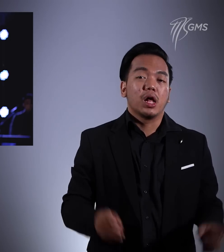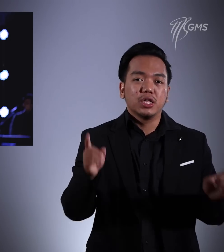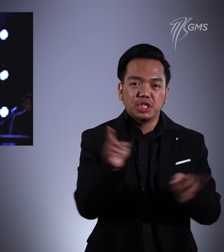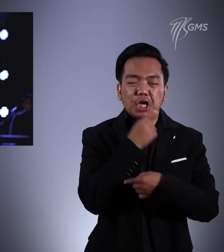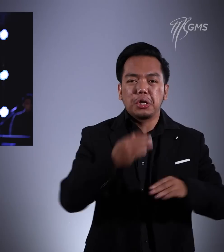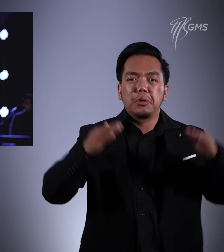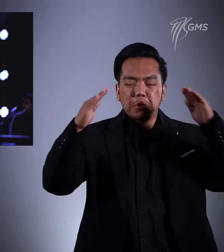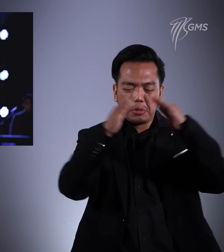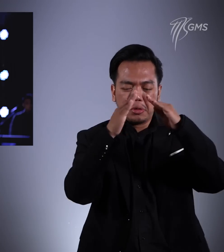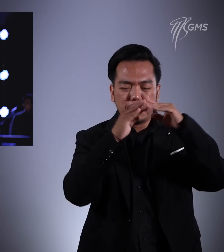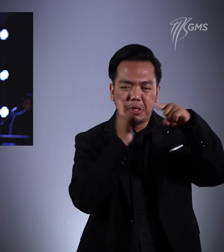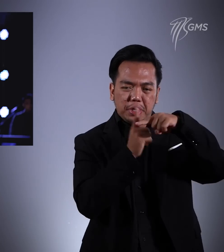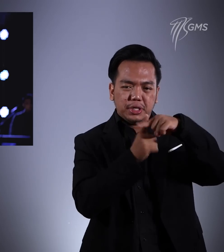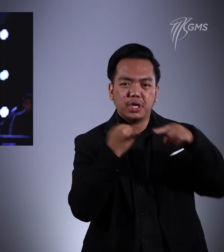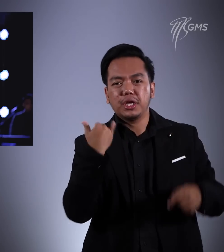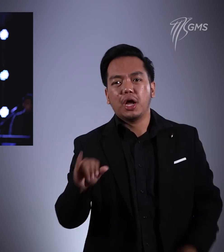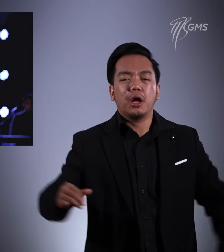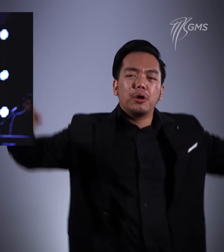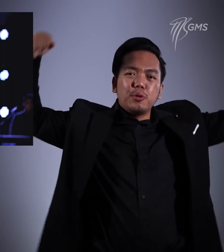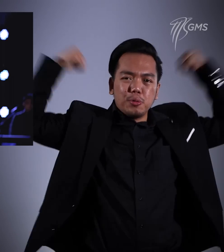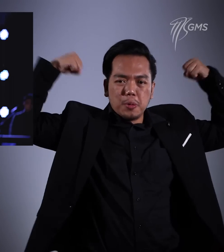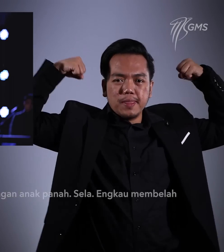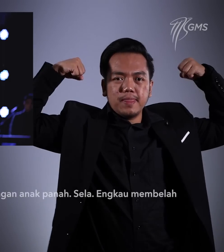Jadi gereja yang kuat, gereja yang rohani.